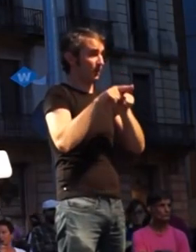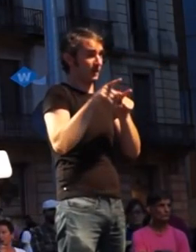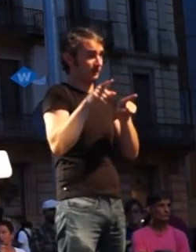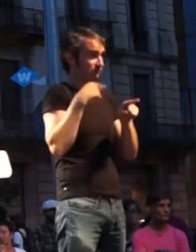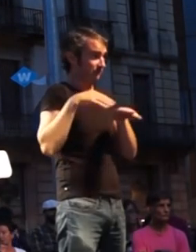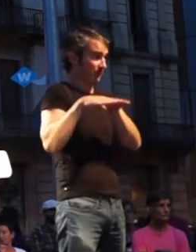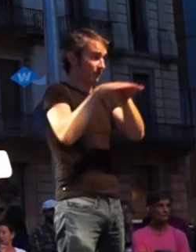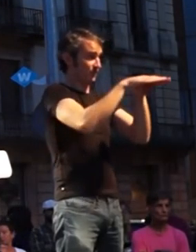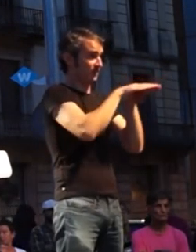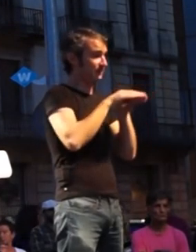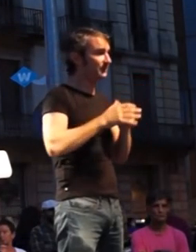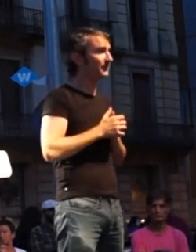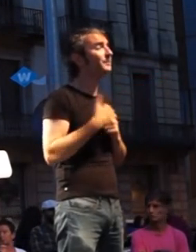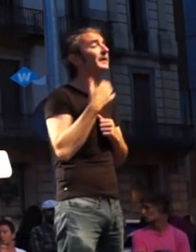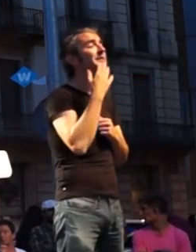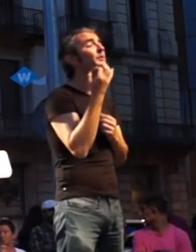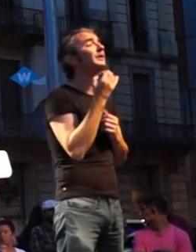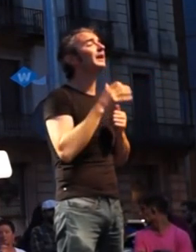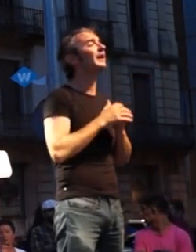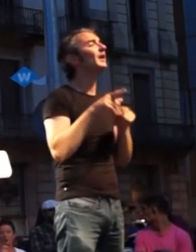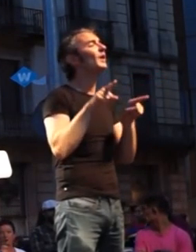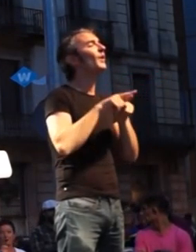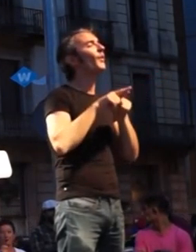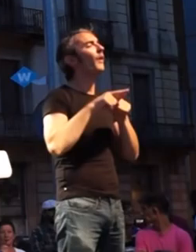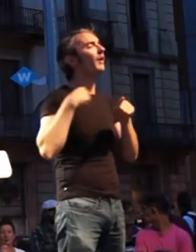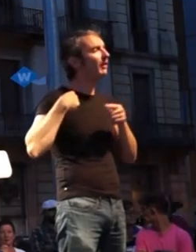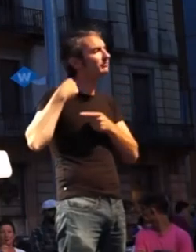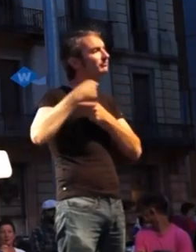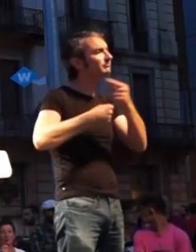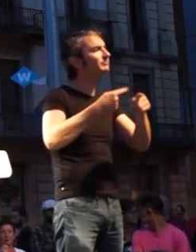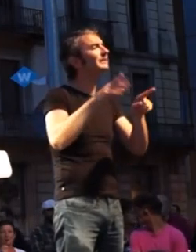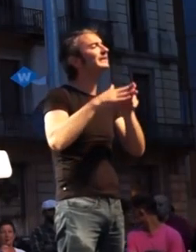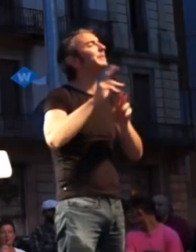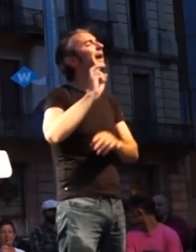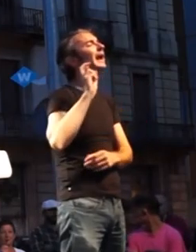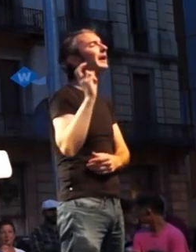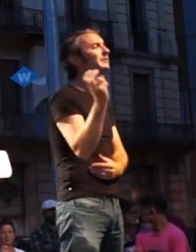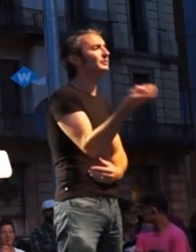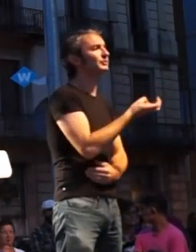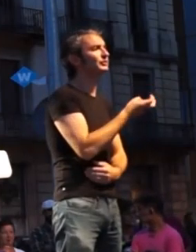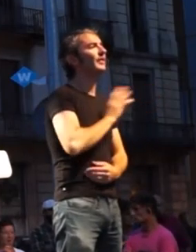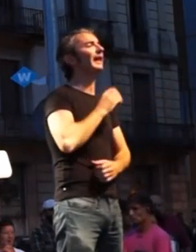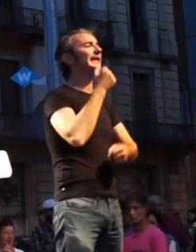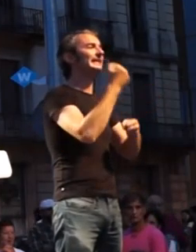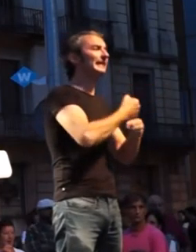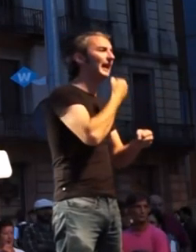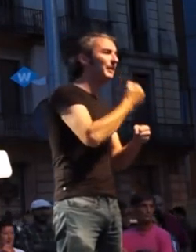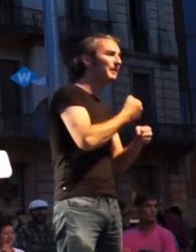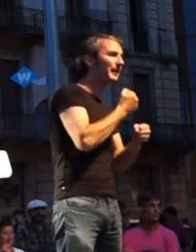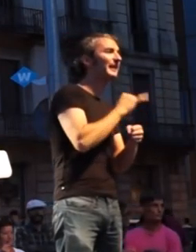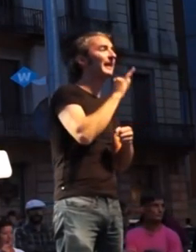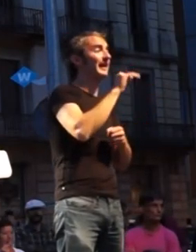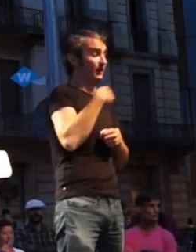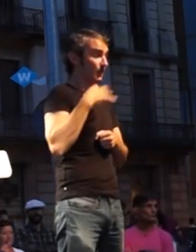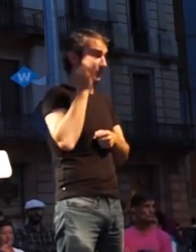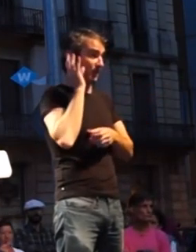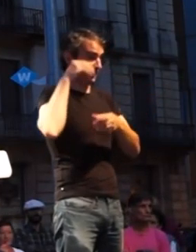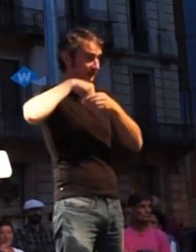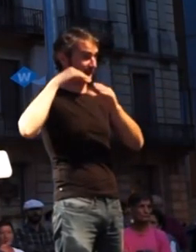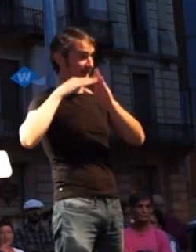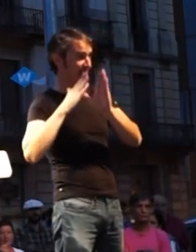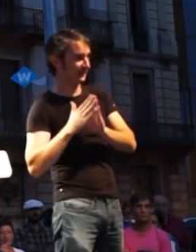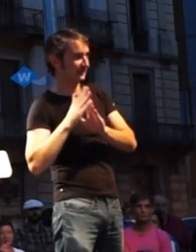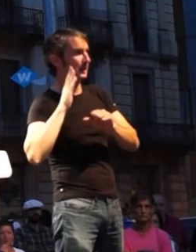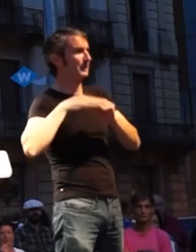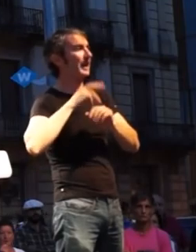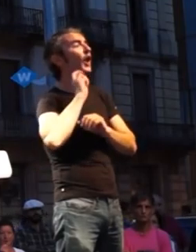gènere. Exemple d'això és la transmissió sistemàtica dels recursos del treball i dels recursos que produeixen les dones a la llar cap